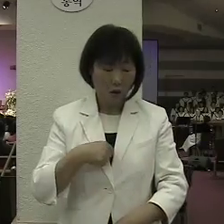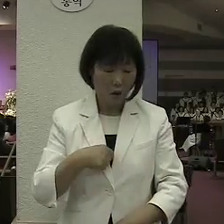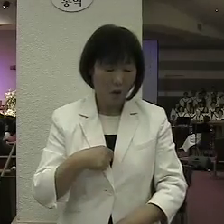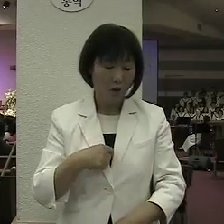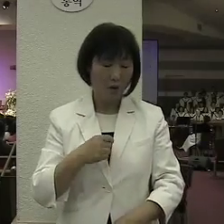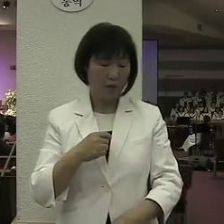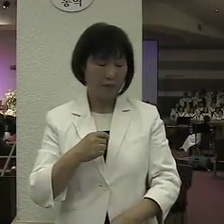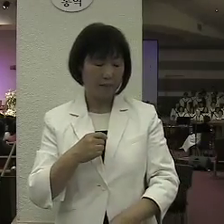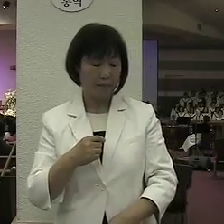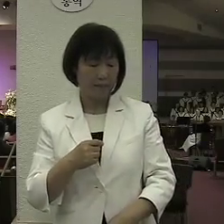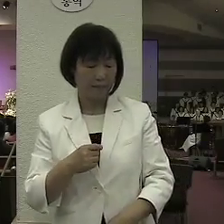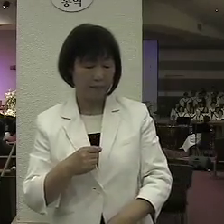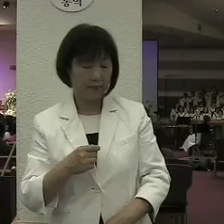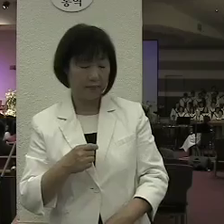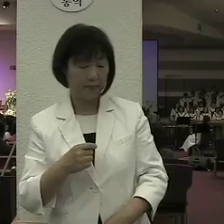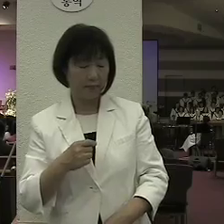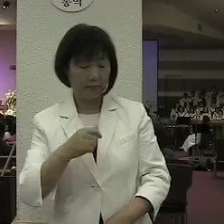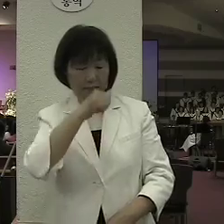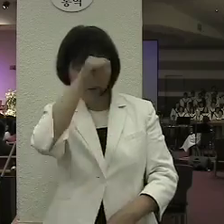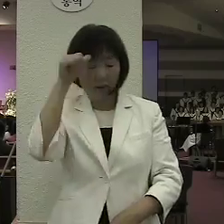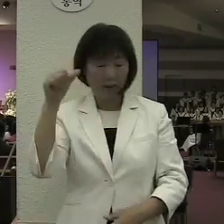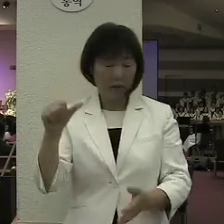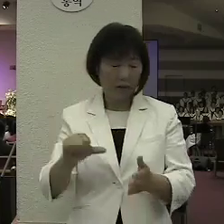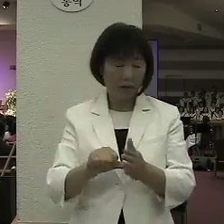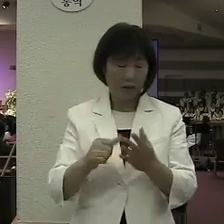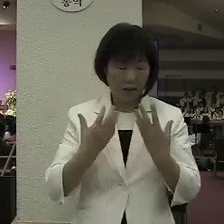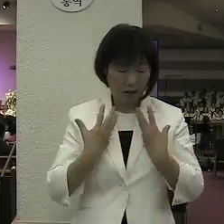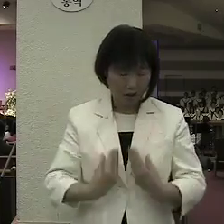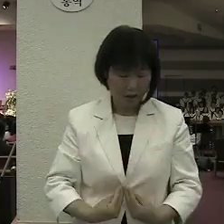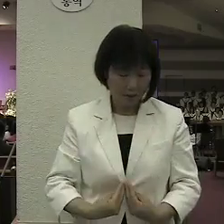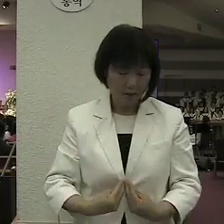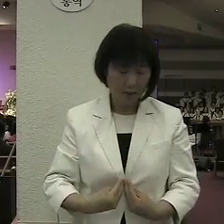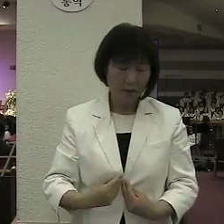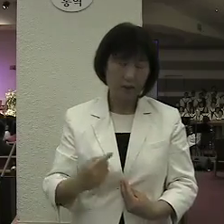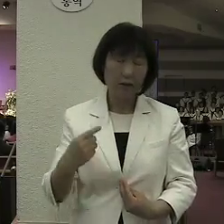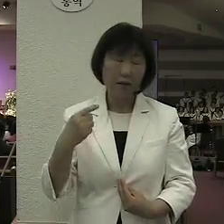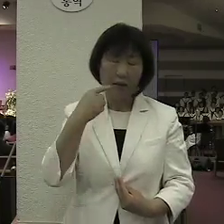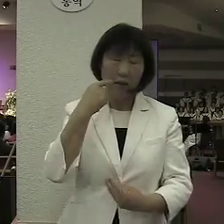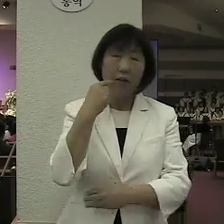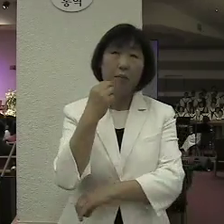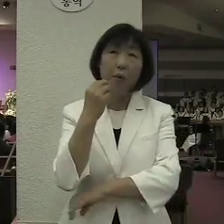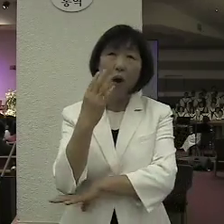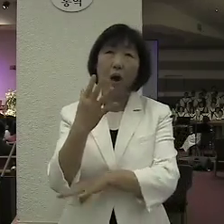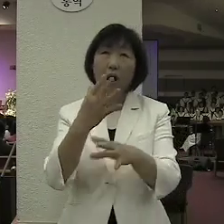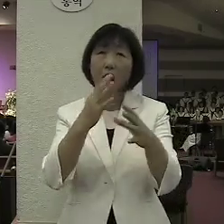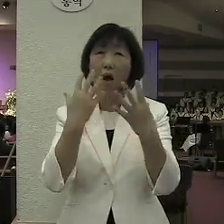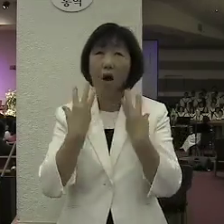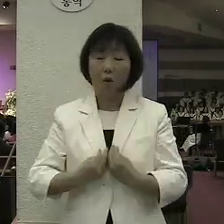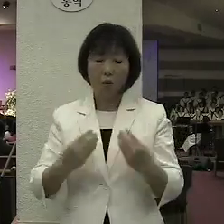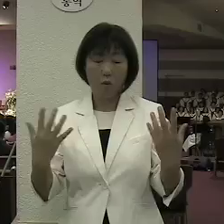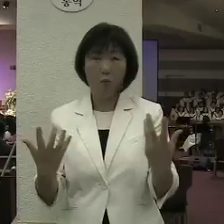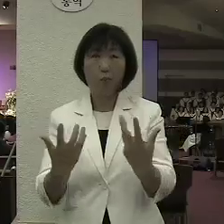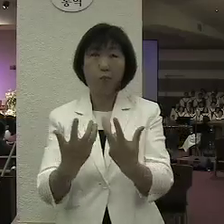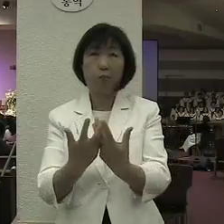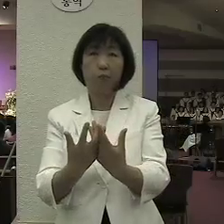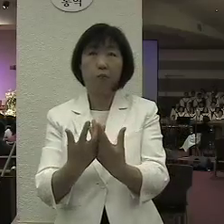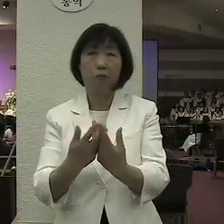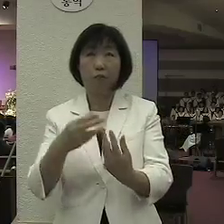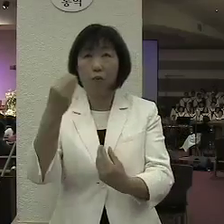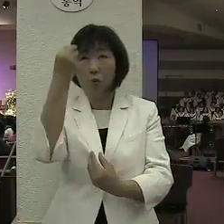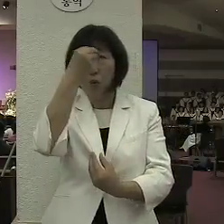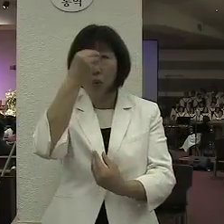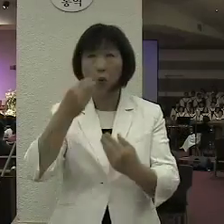레지 존스라는 흑인 형제에 대해 제가 일기장에 썼더라고요. 이 레지 존스는 그 사역하고 있는